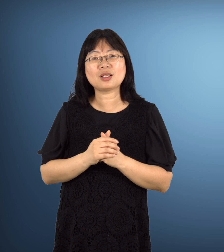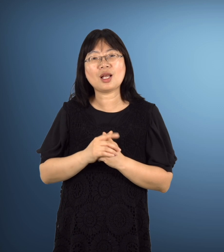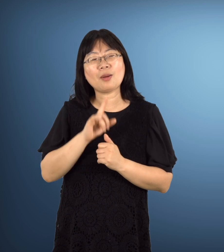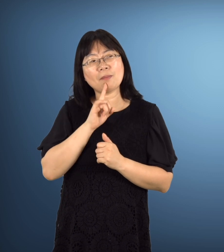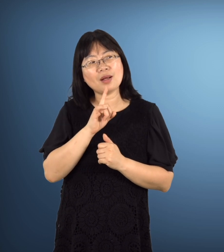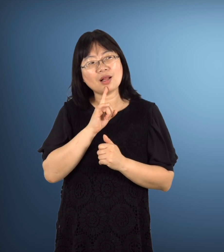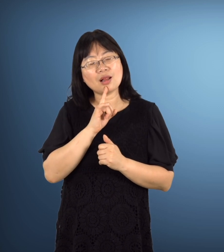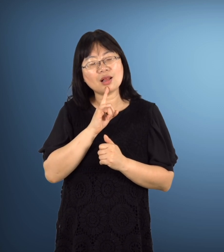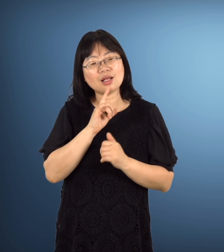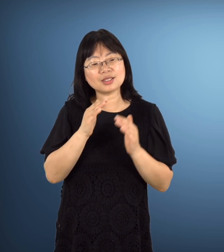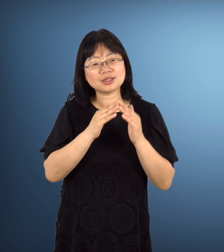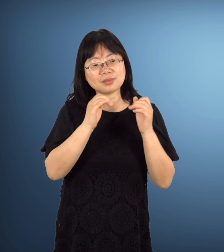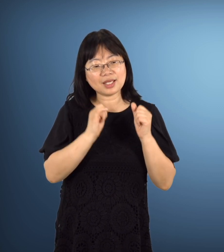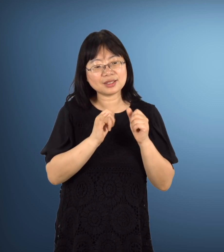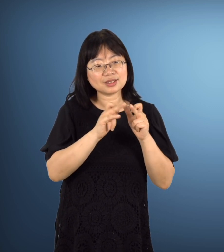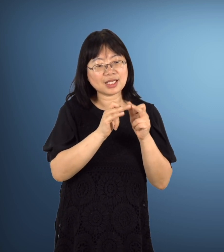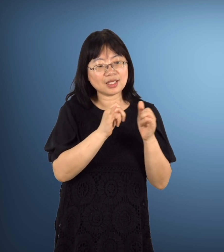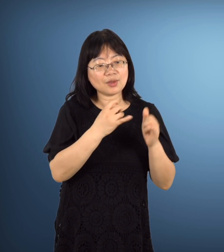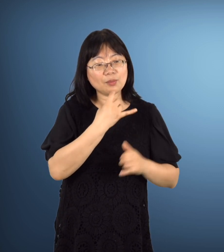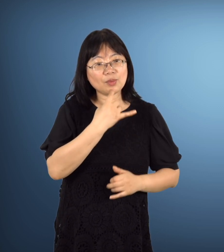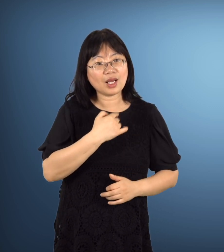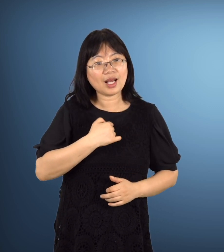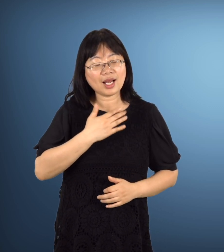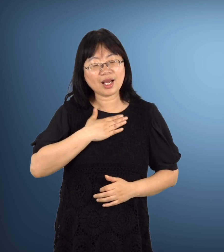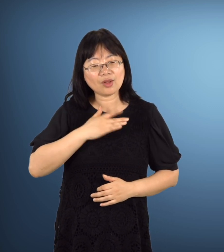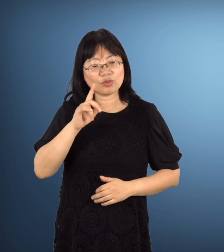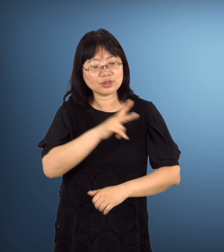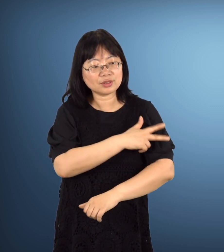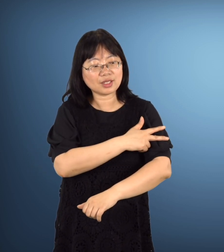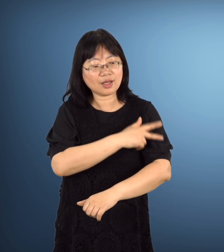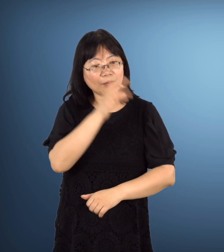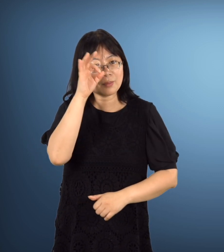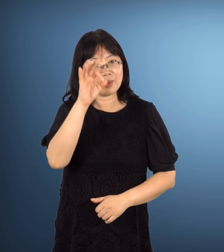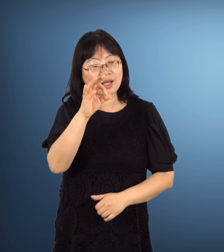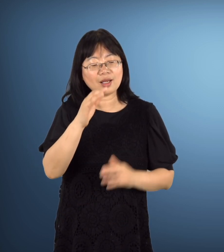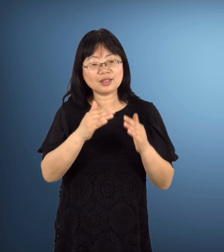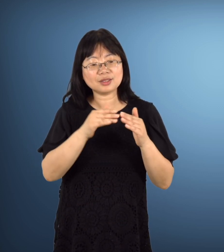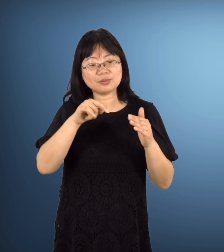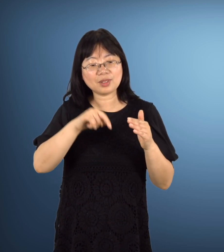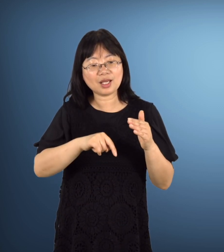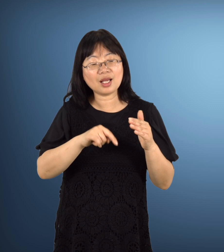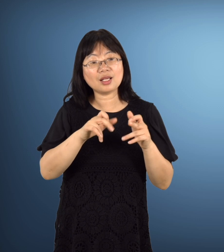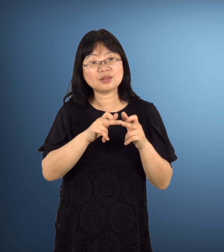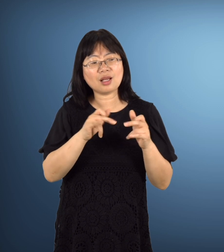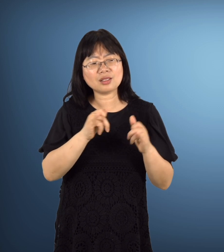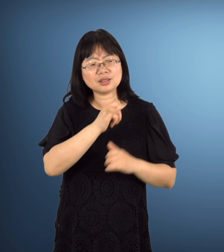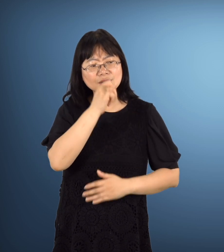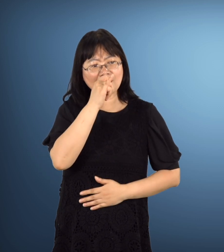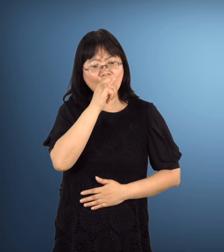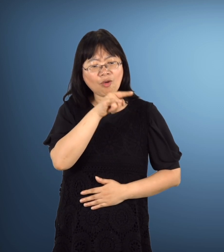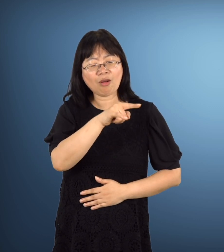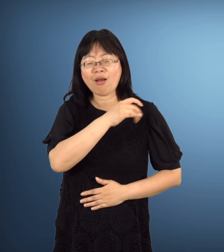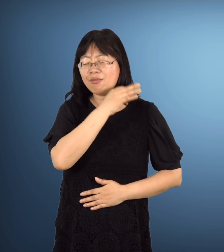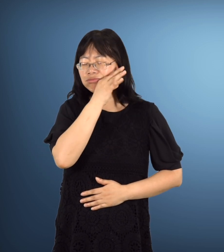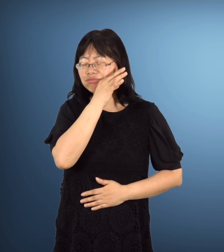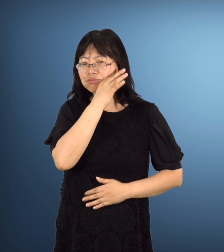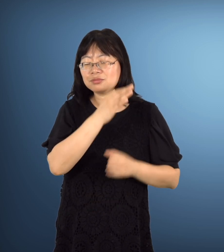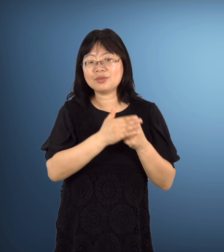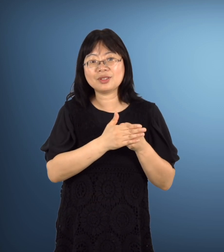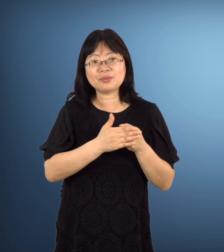말이 제가장애인이지, 제가 아는 어느 집사님은 집안에 장애인이 있는 게